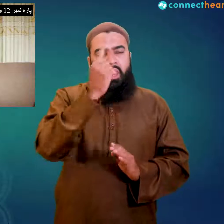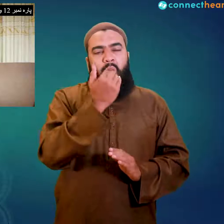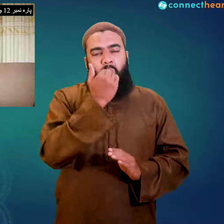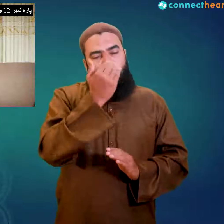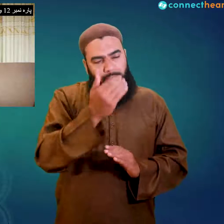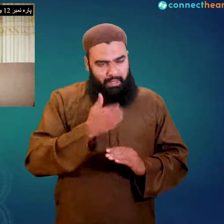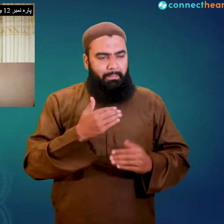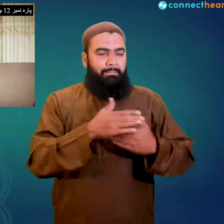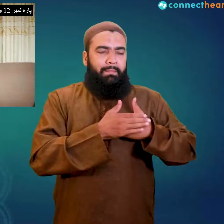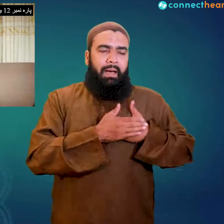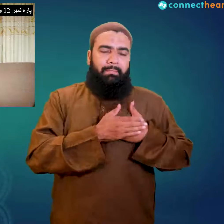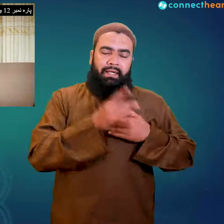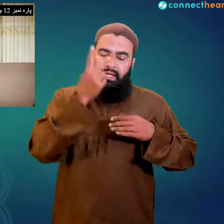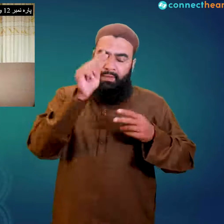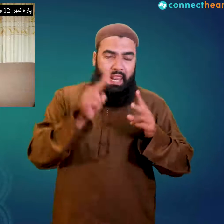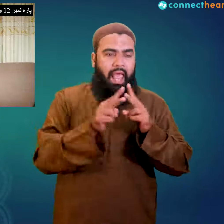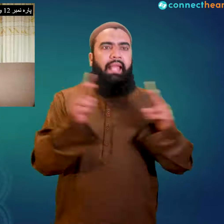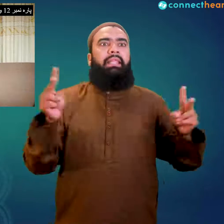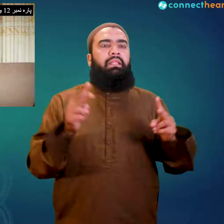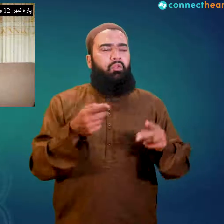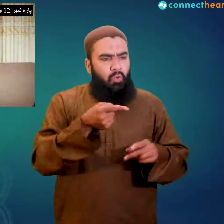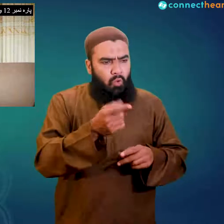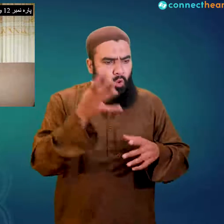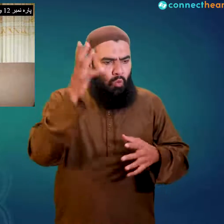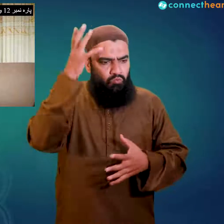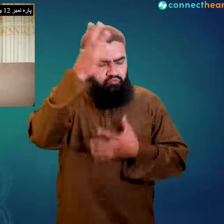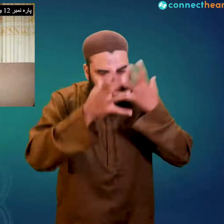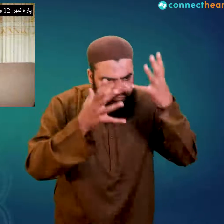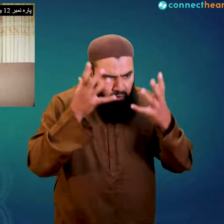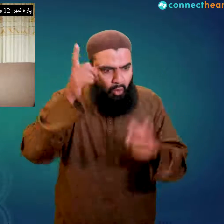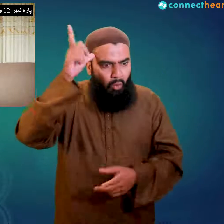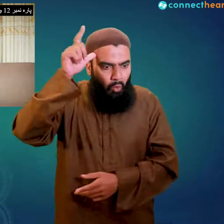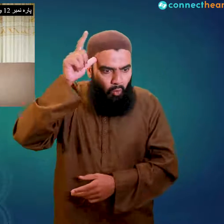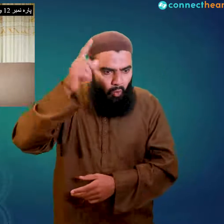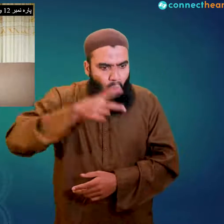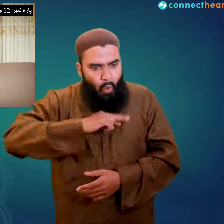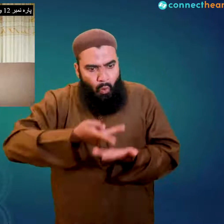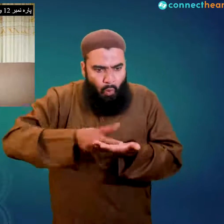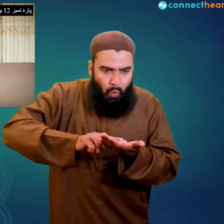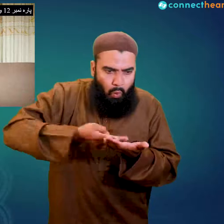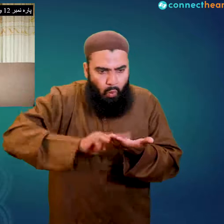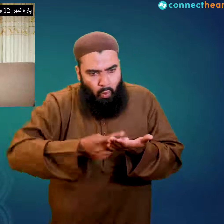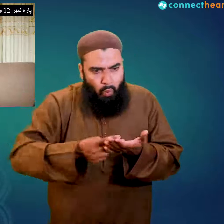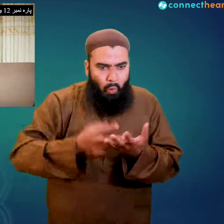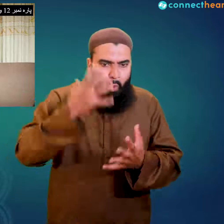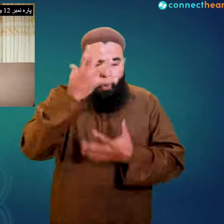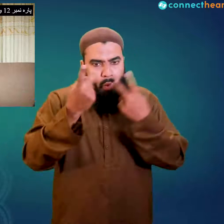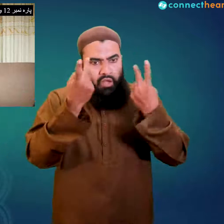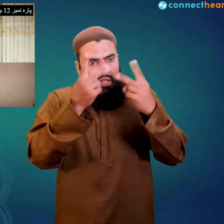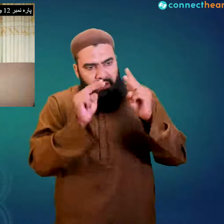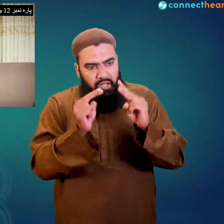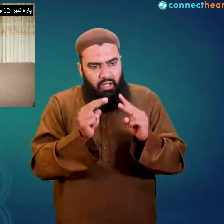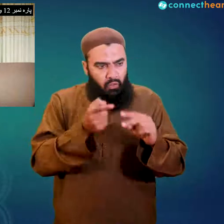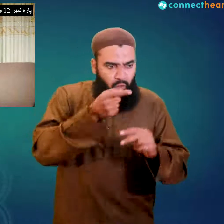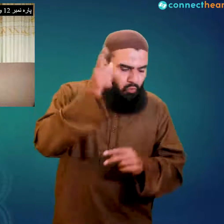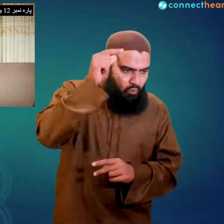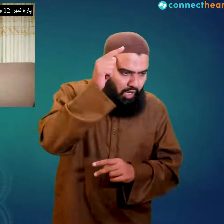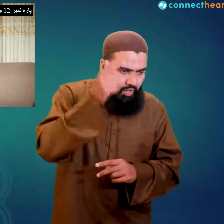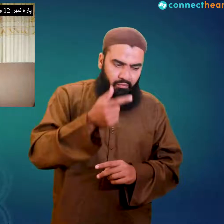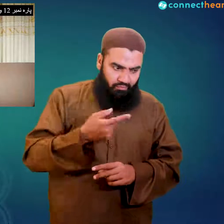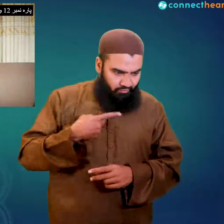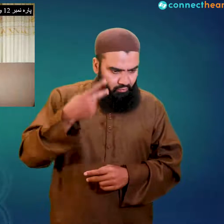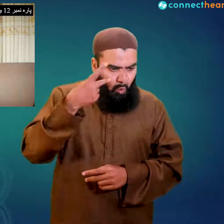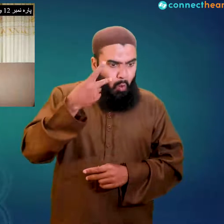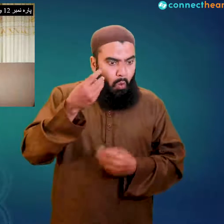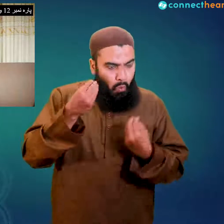لیے اس نے اس شفقت اور رحم اور فضل اور کرم کی وجہ سے یہ رزق کی کفالت اپنے ذمہ لے لی ہے۔ لہٰذا